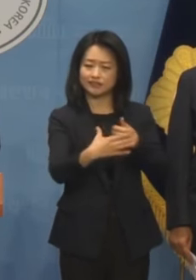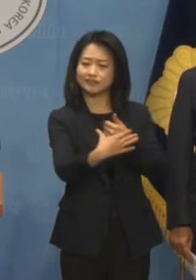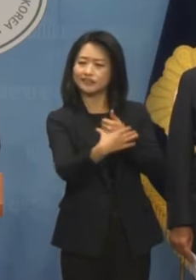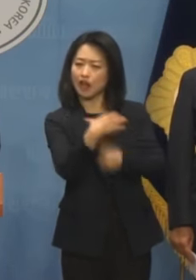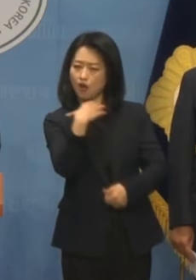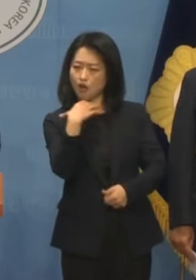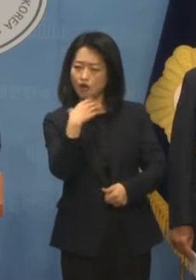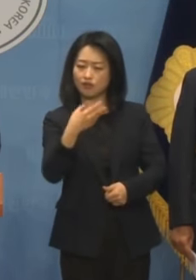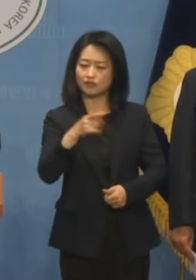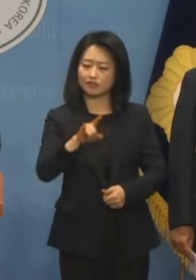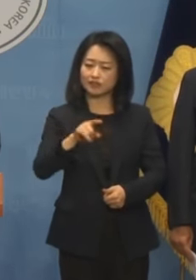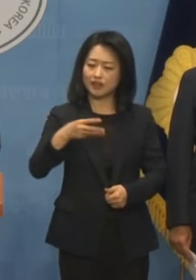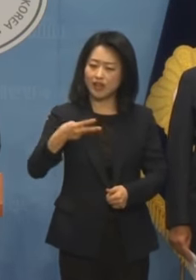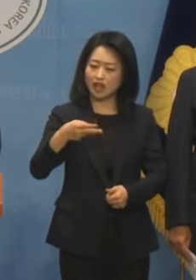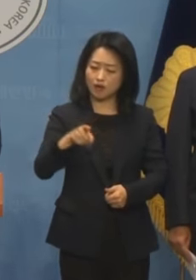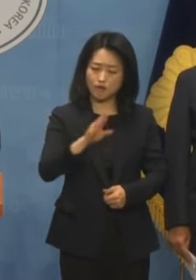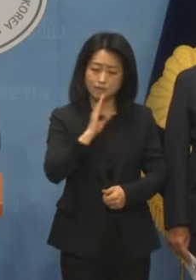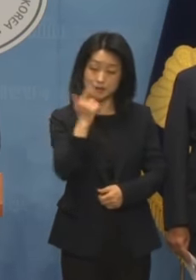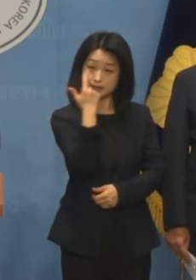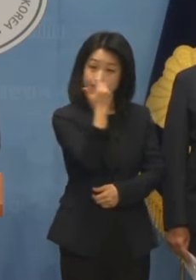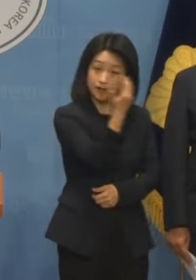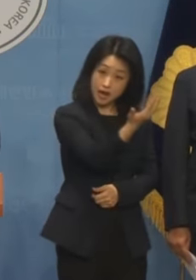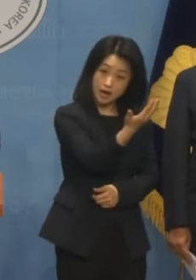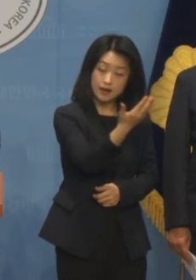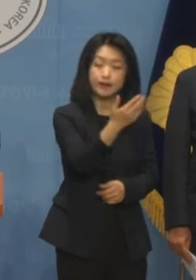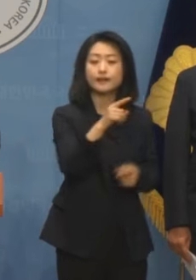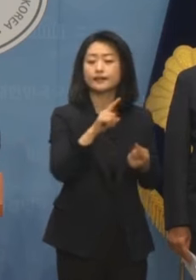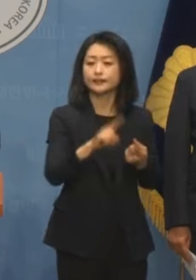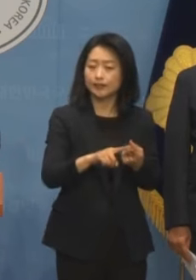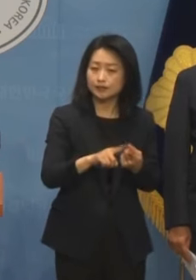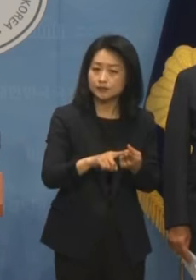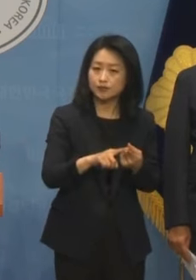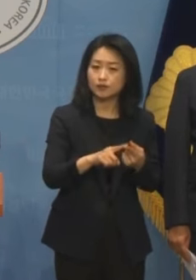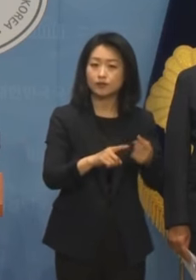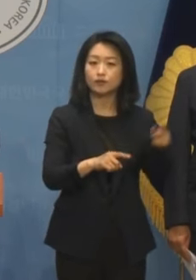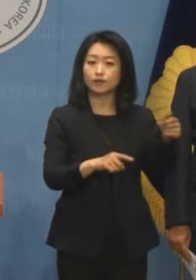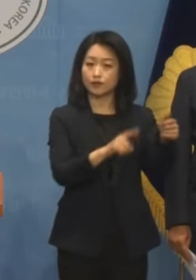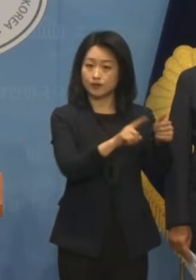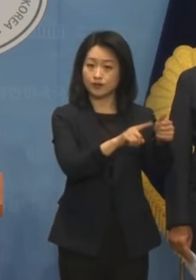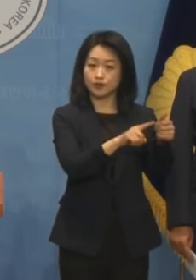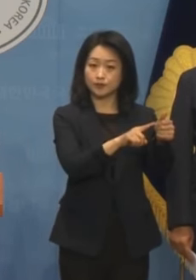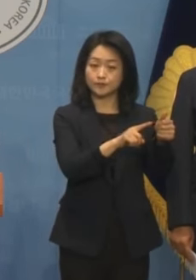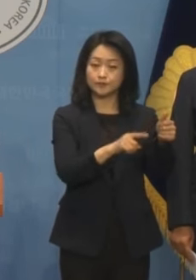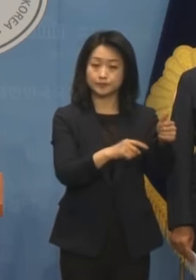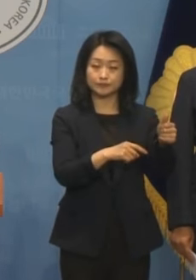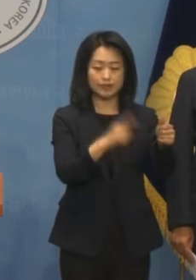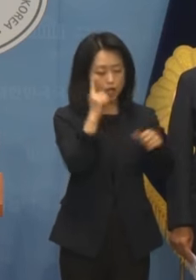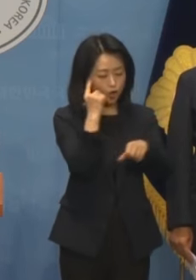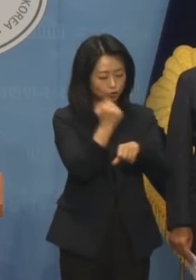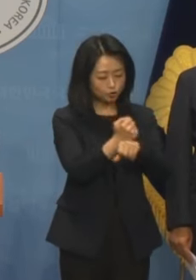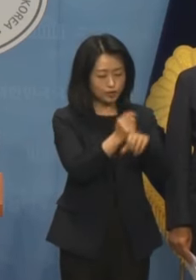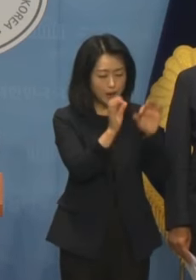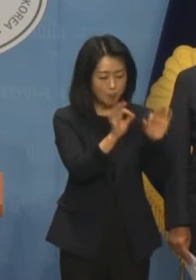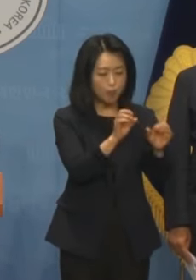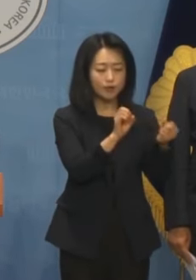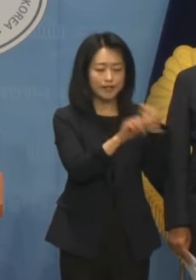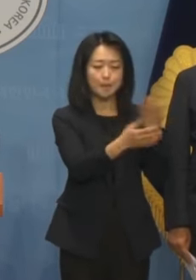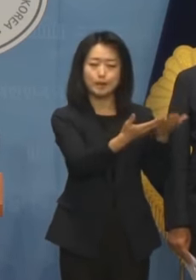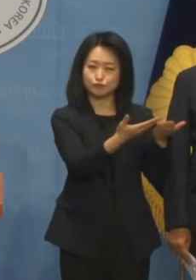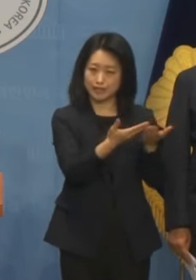어떻게 규정하고 있는지를 물었을 때 이후 연구해서 답변하겠다라고만